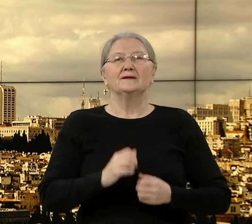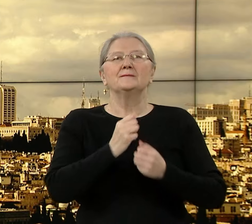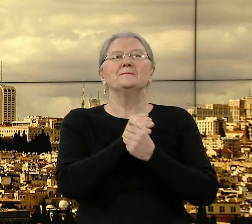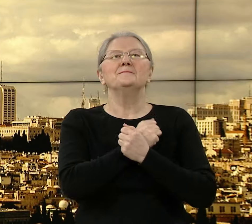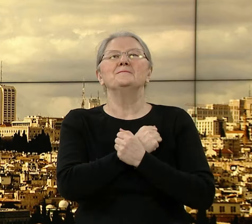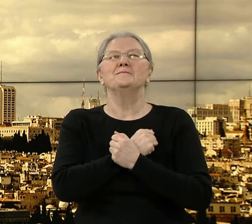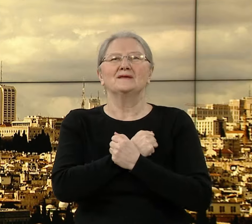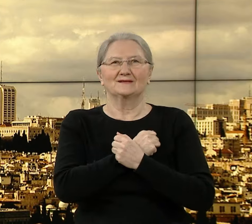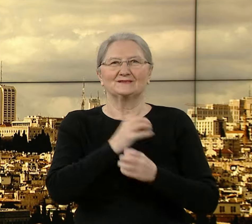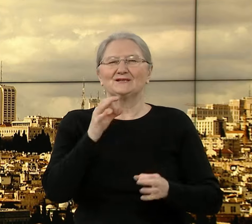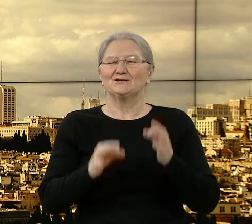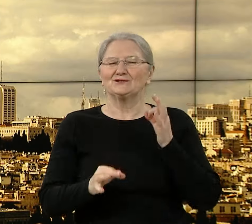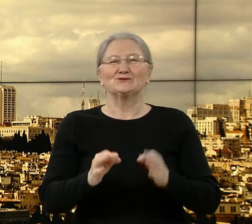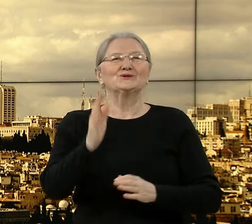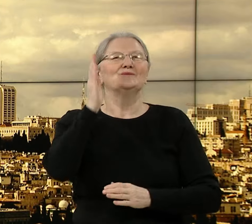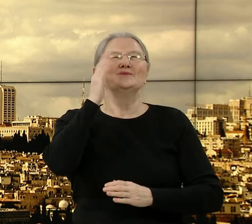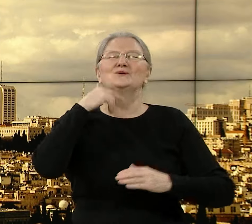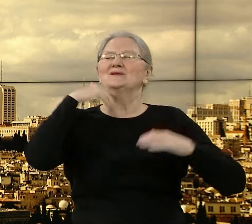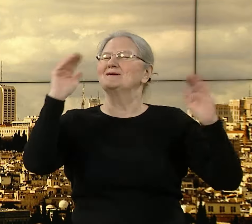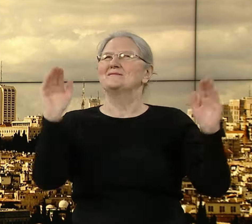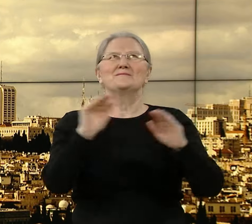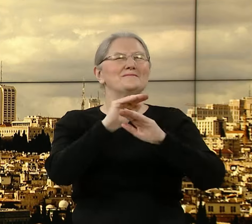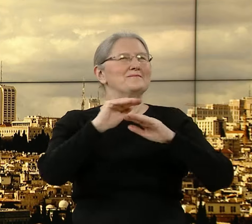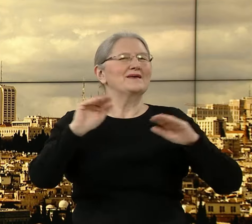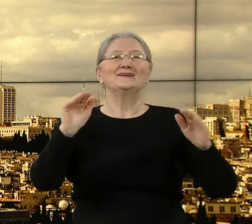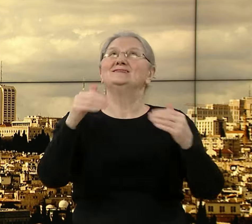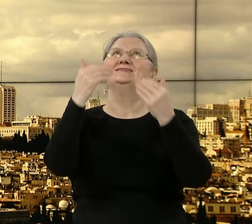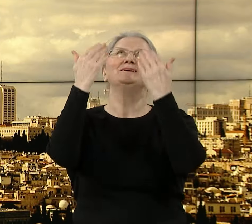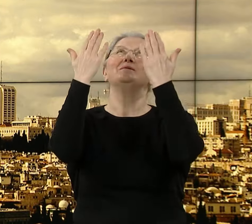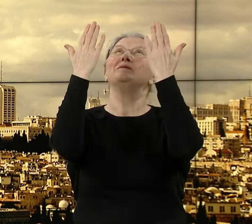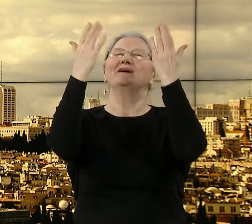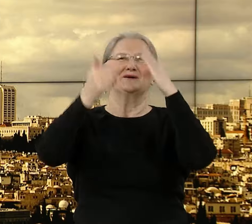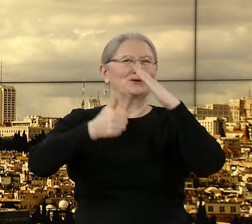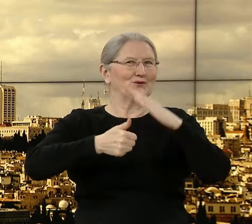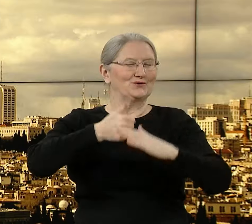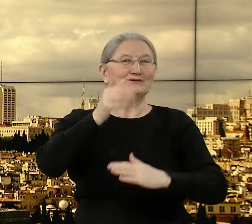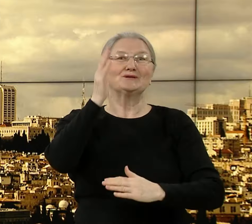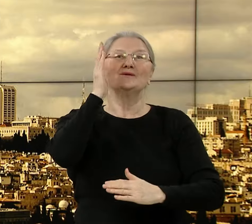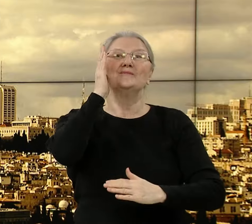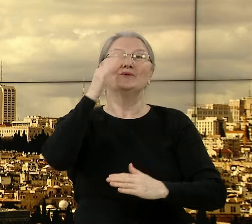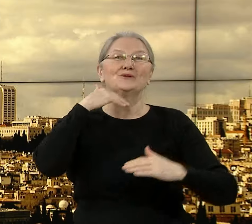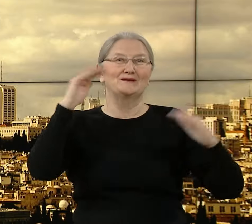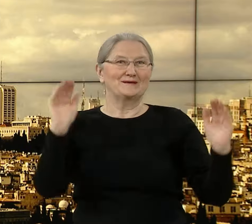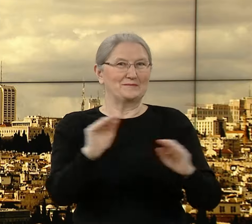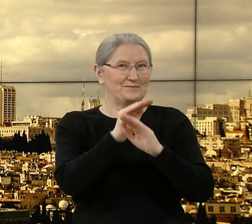Милость и суд буду петь, Тебе, Господи, буду петь.